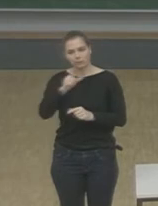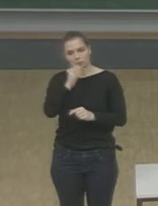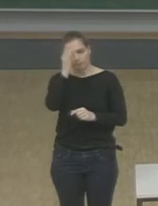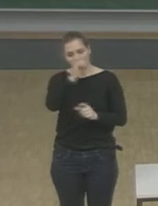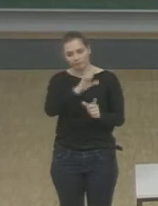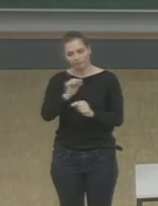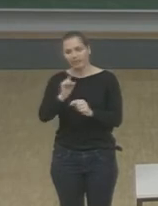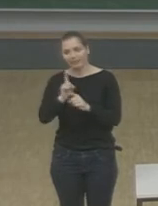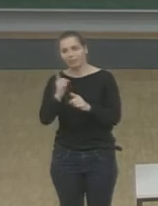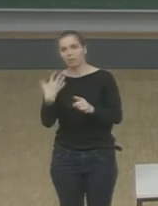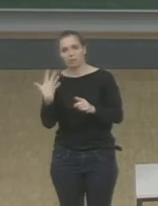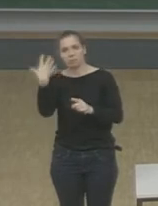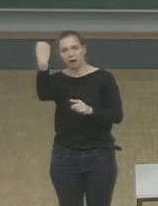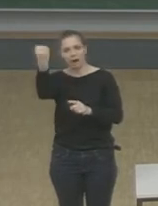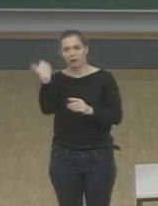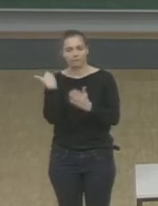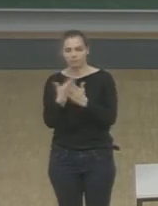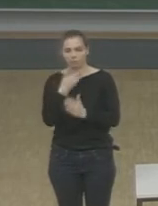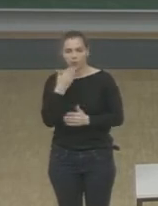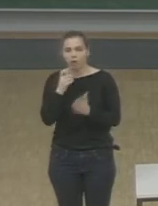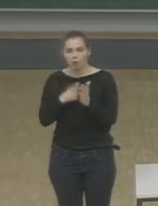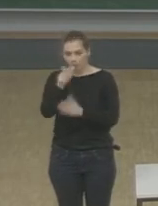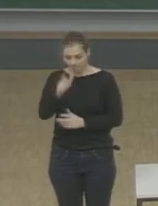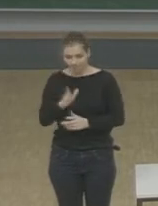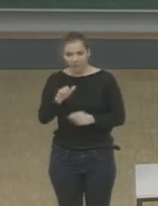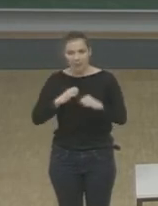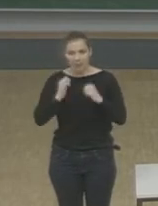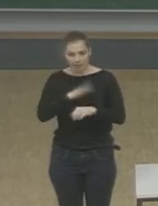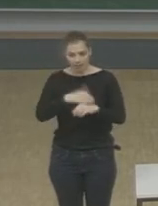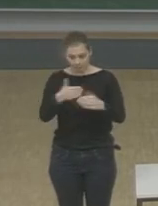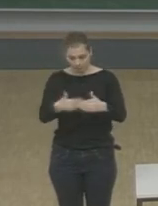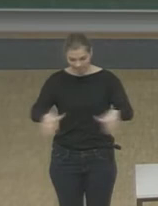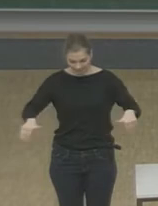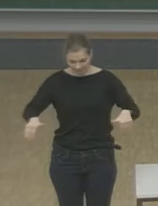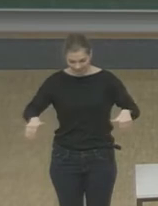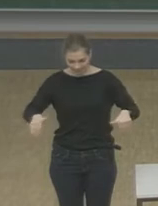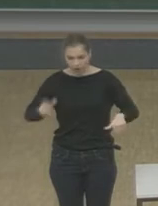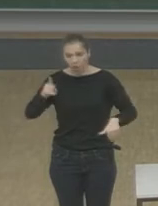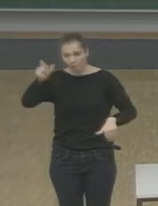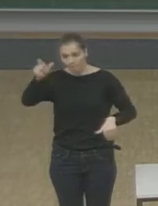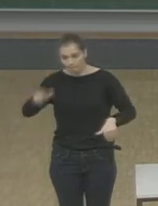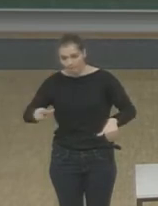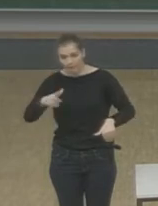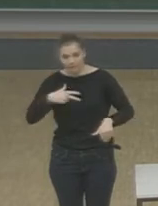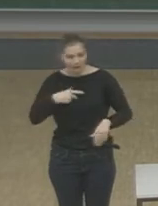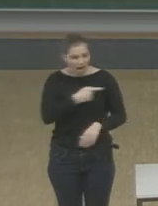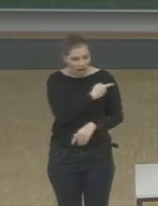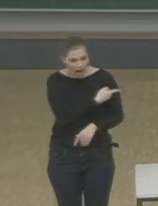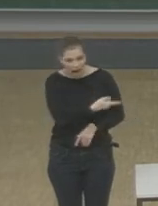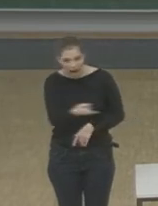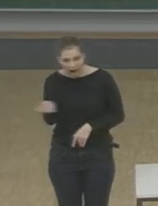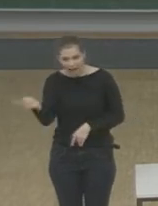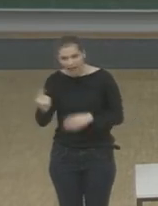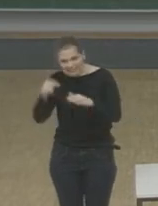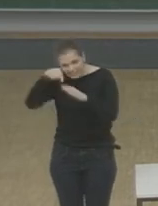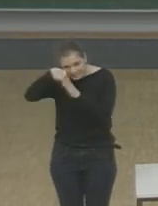Denn in begrenzter Lebenszeit kann der Mensch schwerlich sämtliche Kräfte gleichzeitig so hoch wie